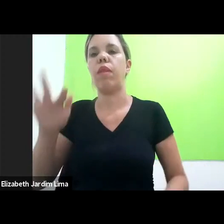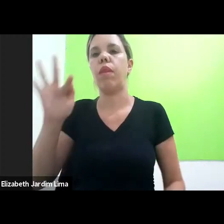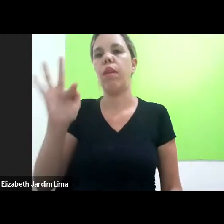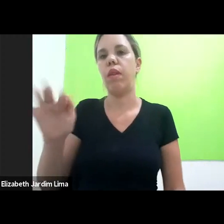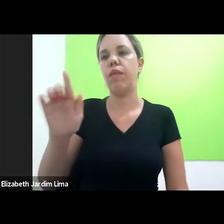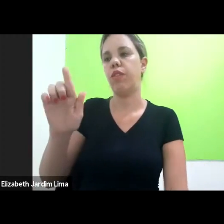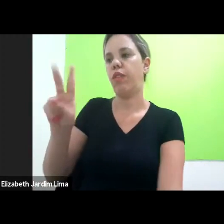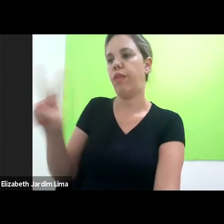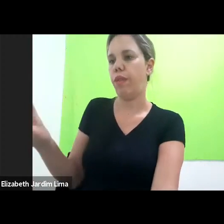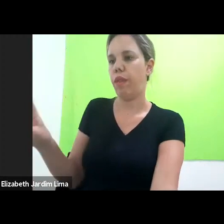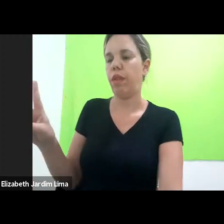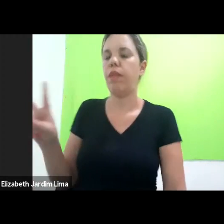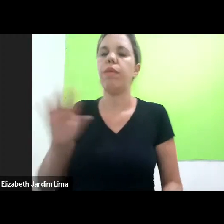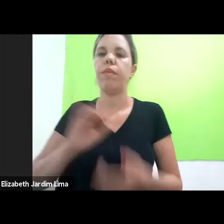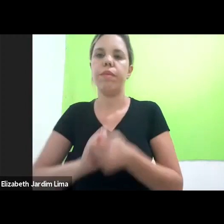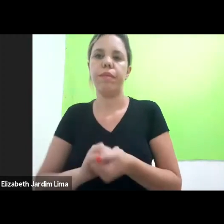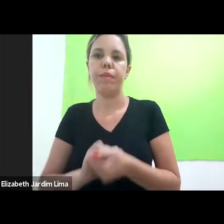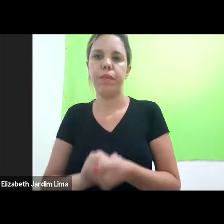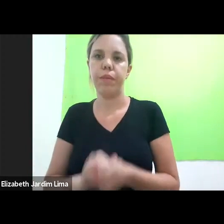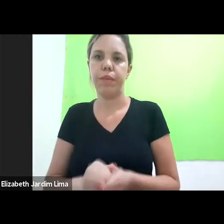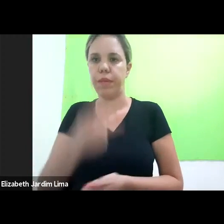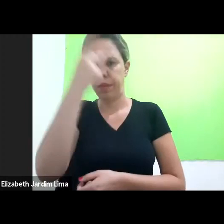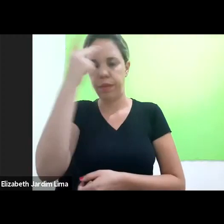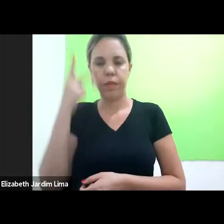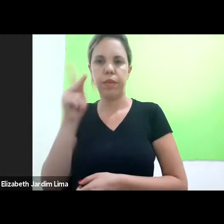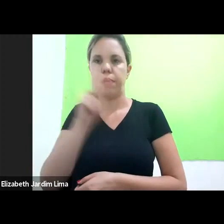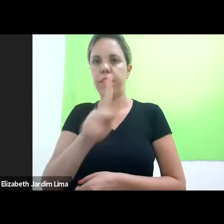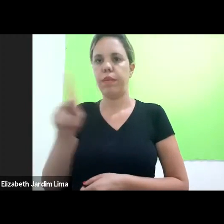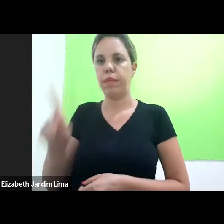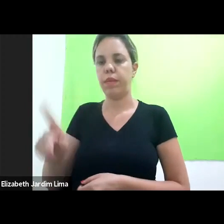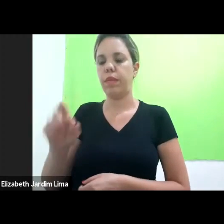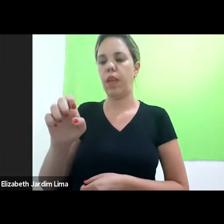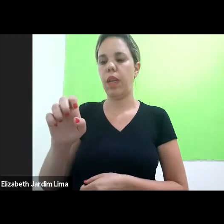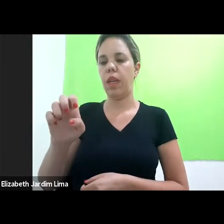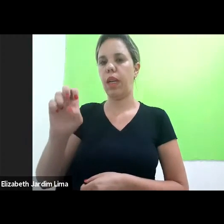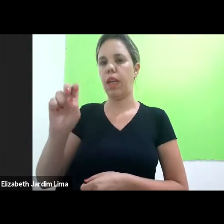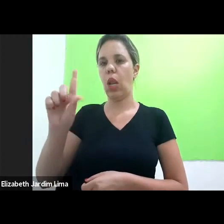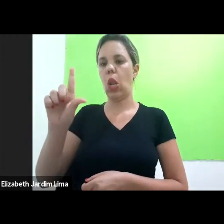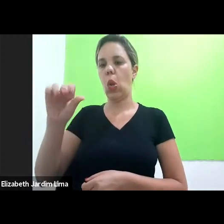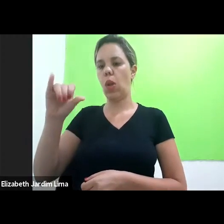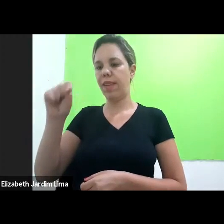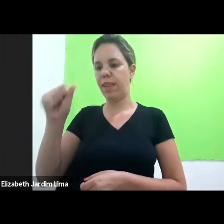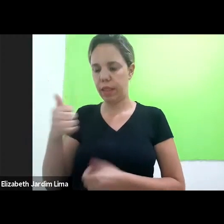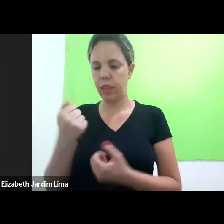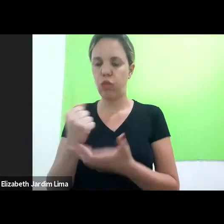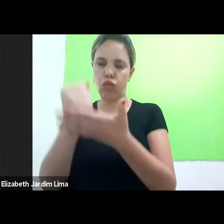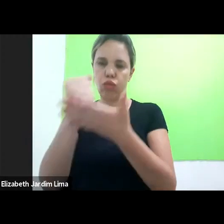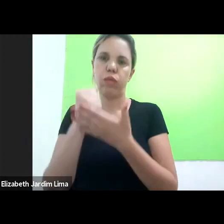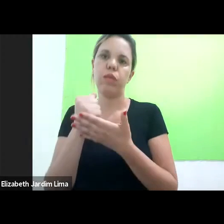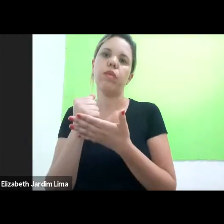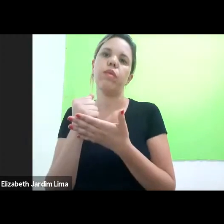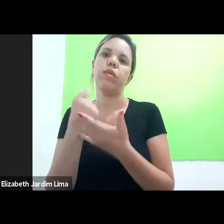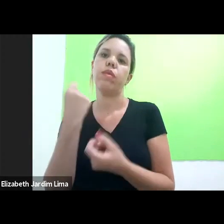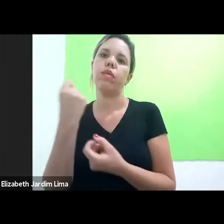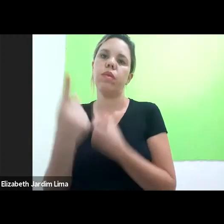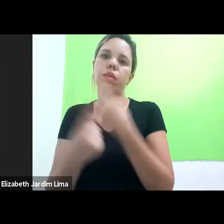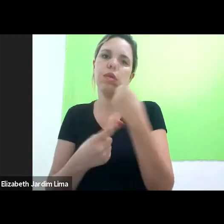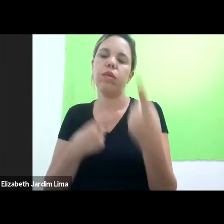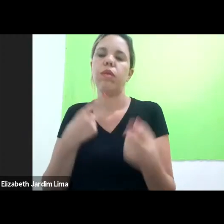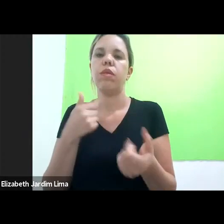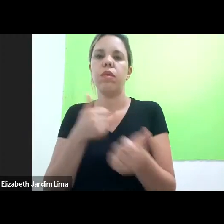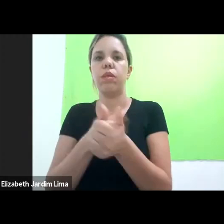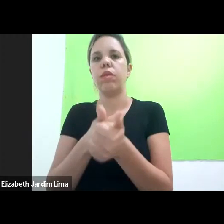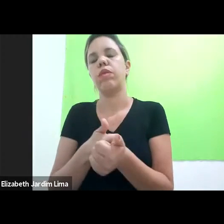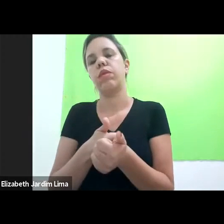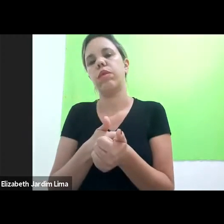deixo o cumprimento aqui na pessoa da professora Heloísa Machado, que tem nos ajudado também, de alguma forma tem estado próximo,